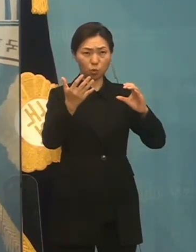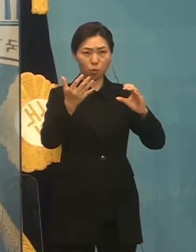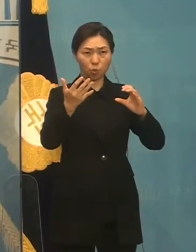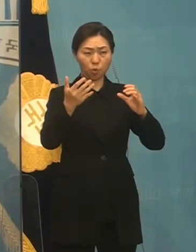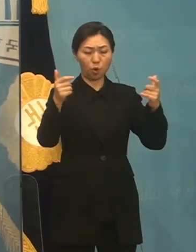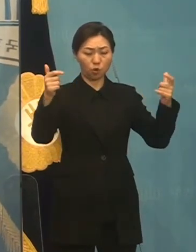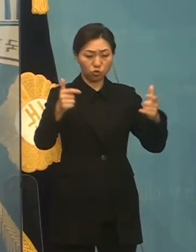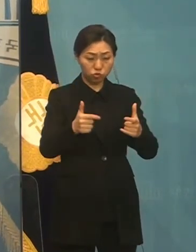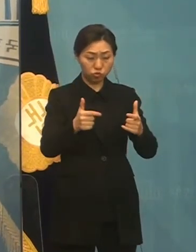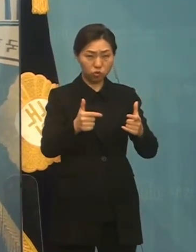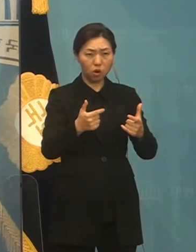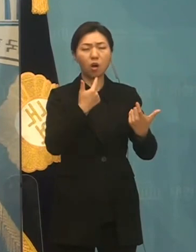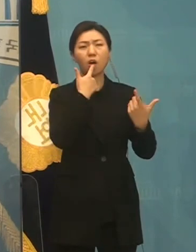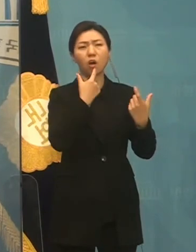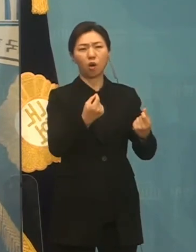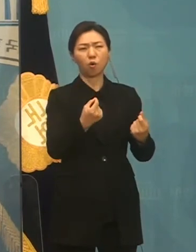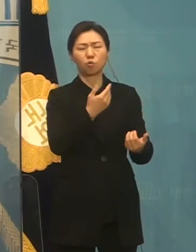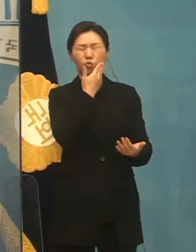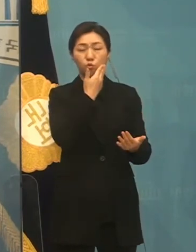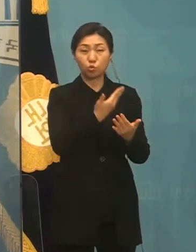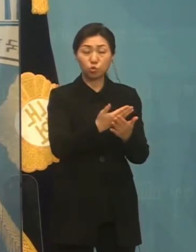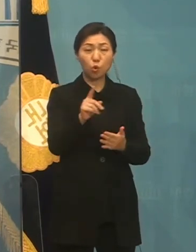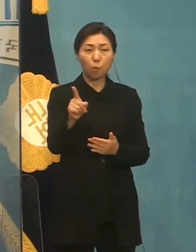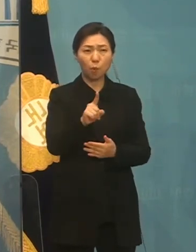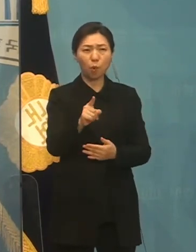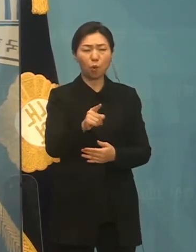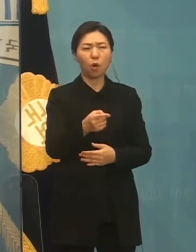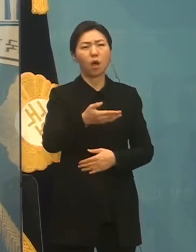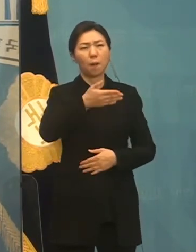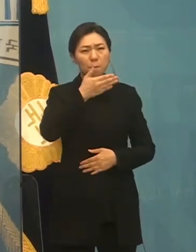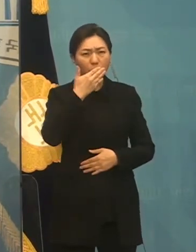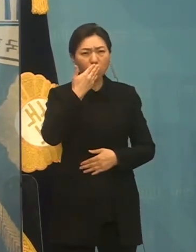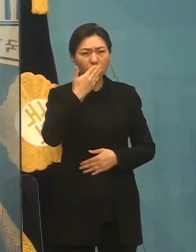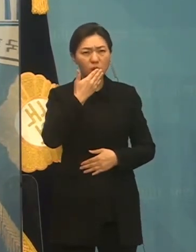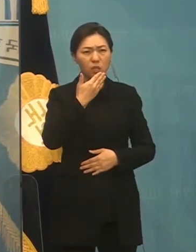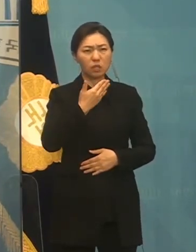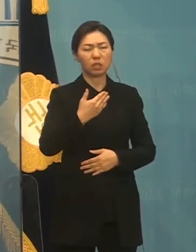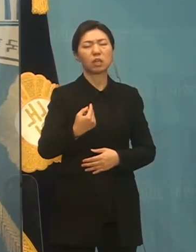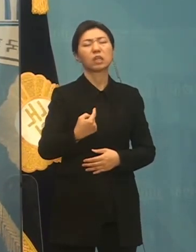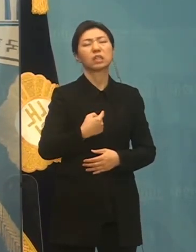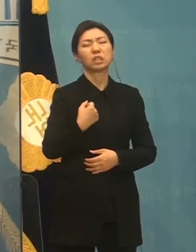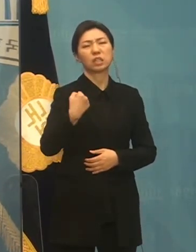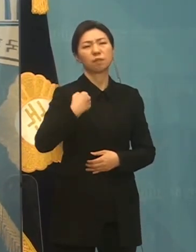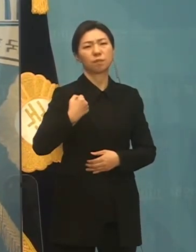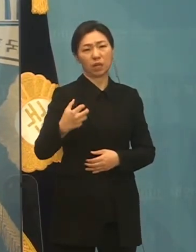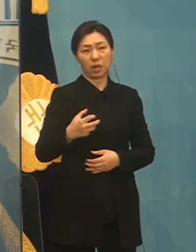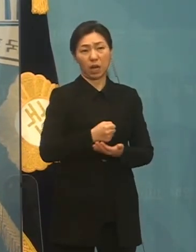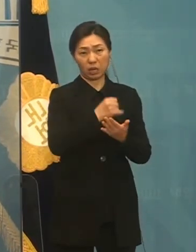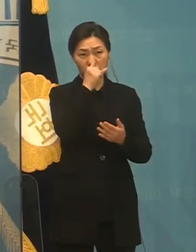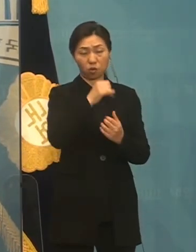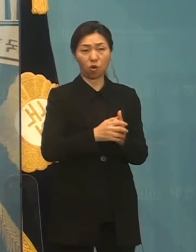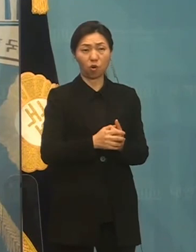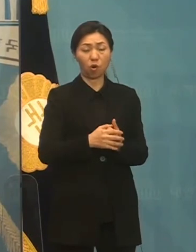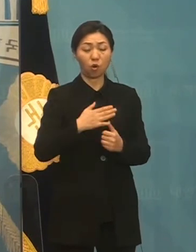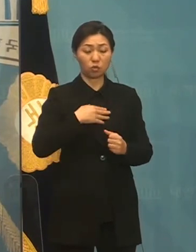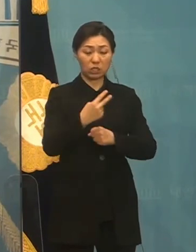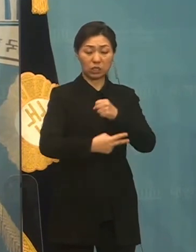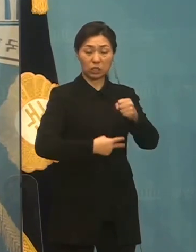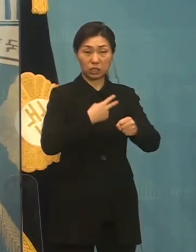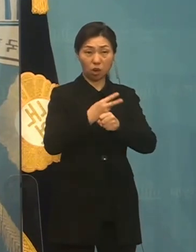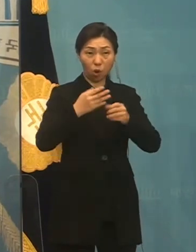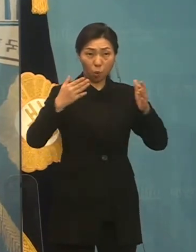것이 식량 안보라 할 것입니다. 우리 사회는 지난 2년간 코로나 팬데믹 상황을